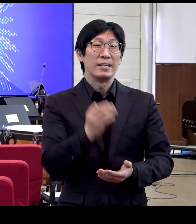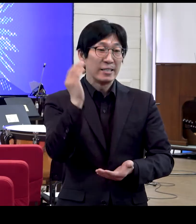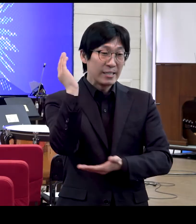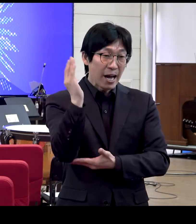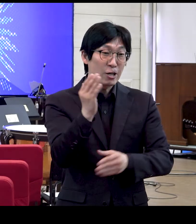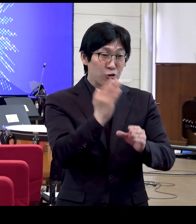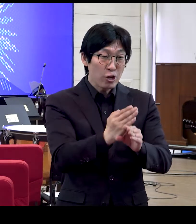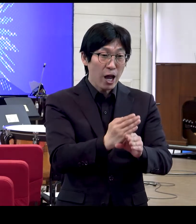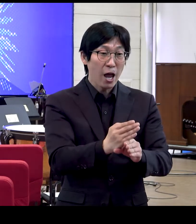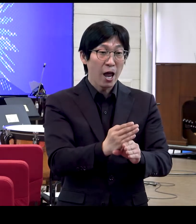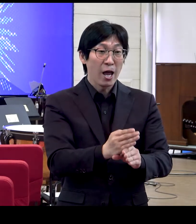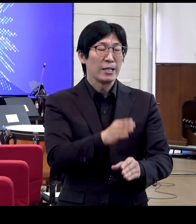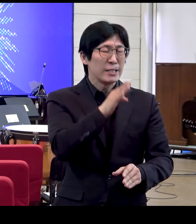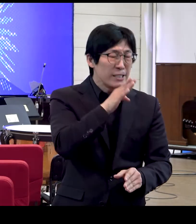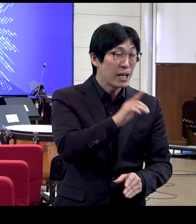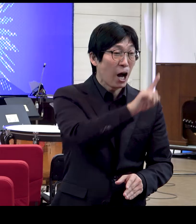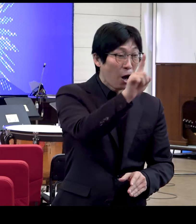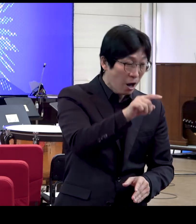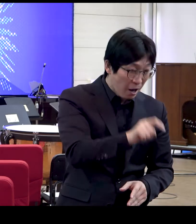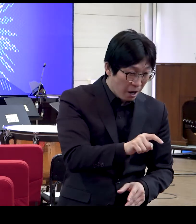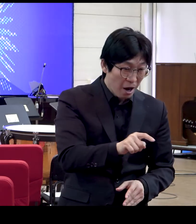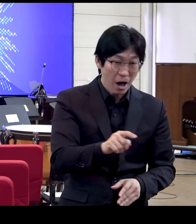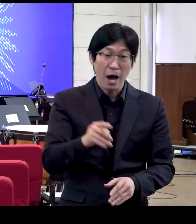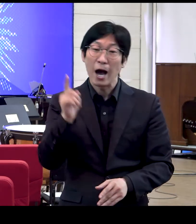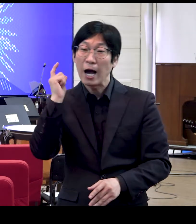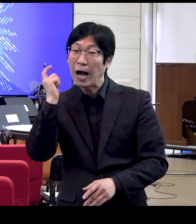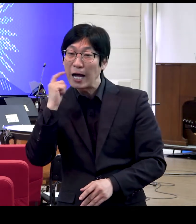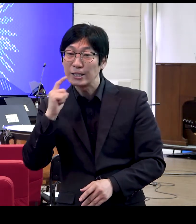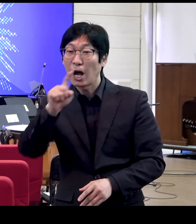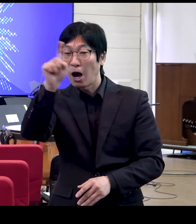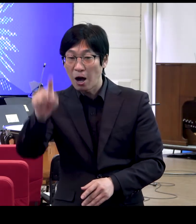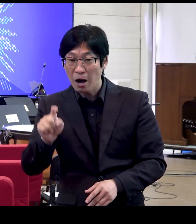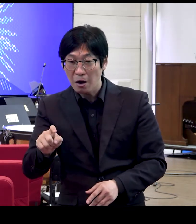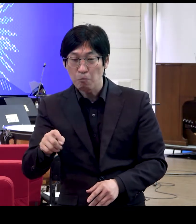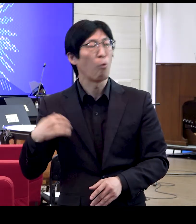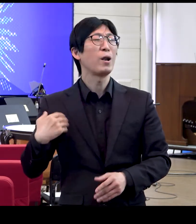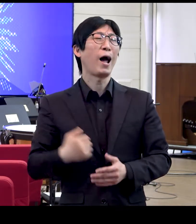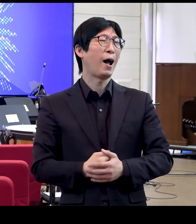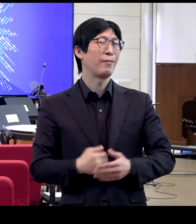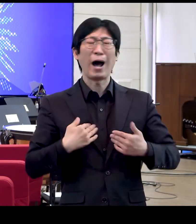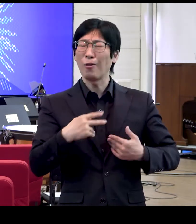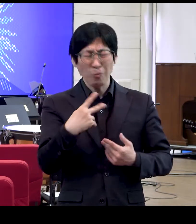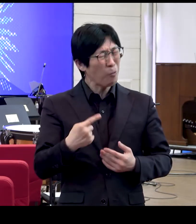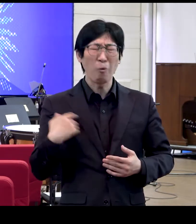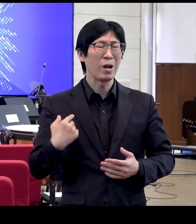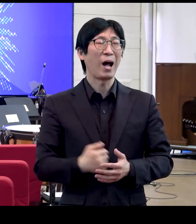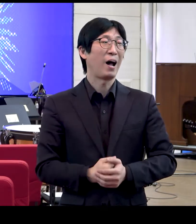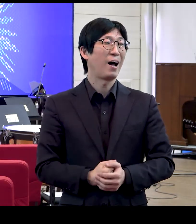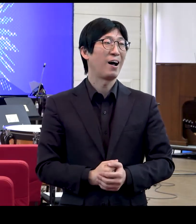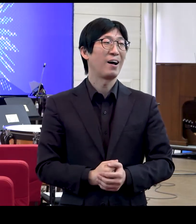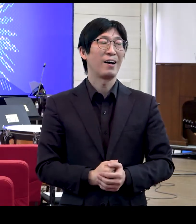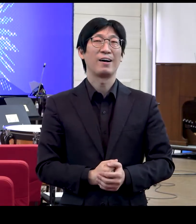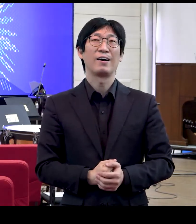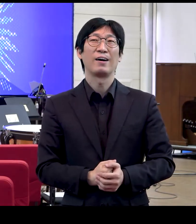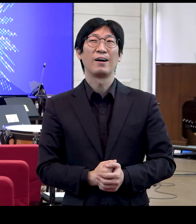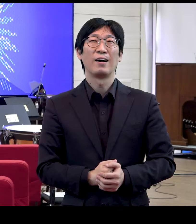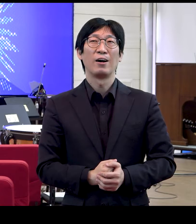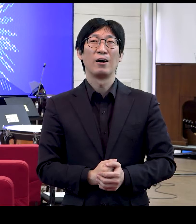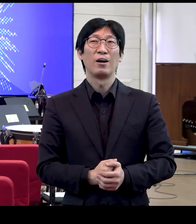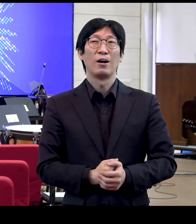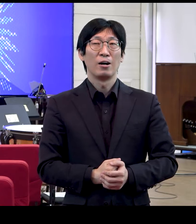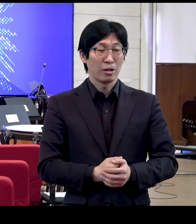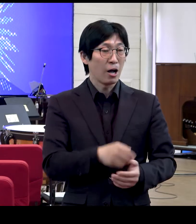가운데 어디까지가 사실이고 어디까지가 상징인지 그거 모른다고 말입니다. 분명히 뭐예요?